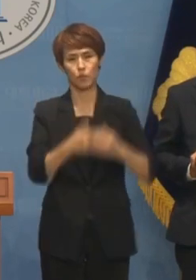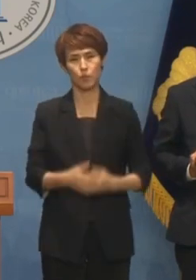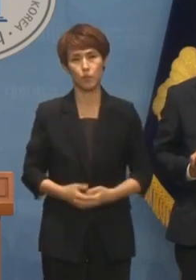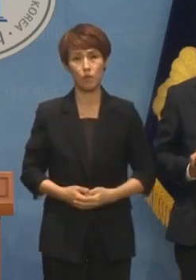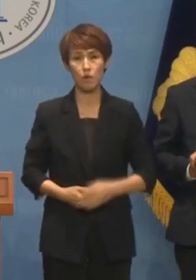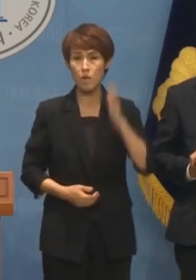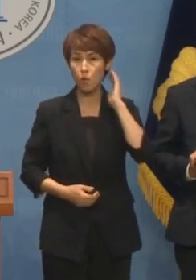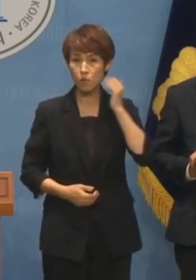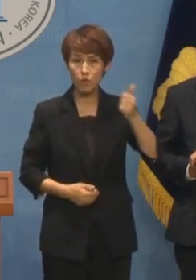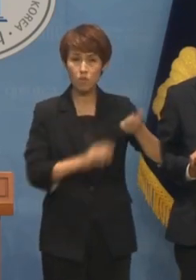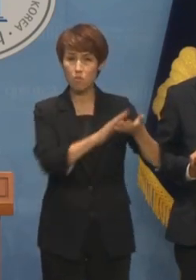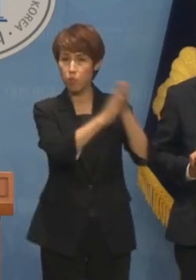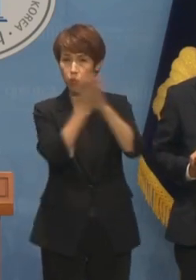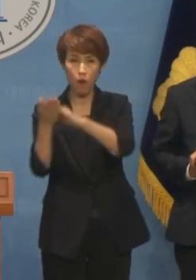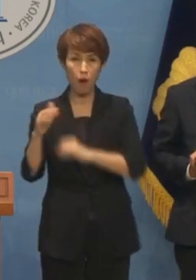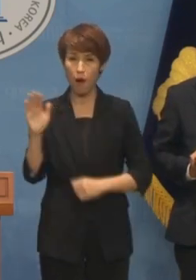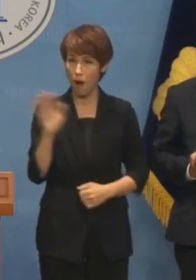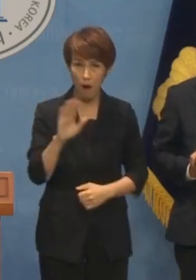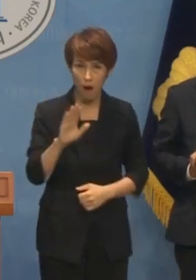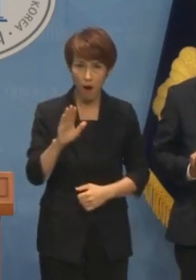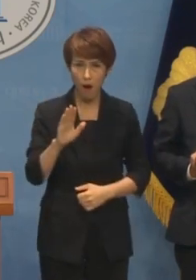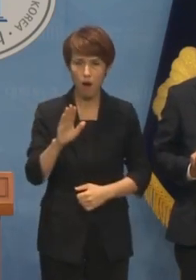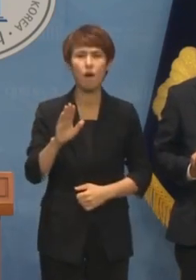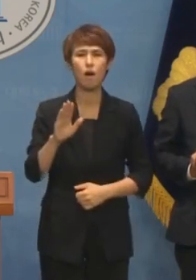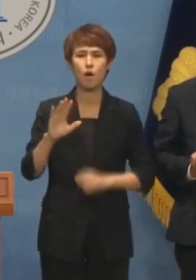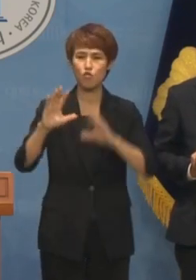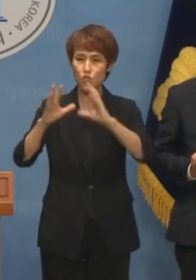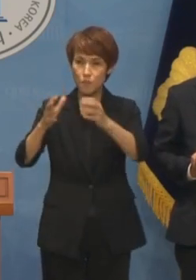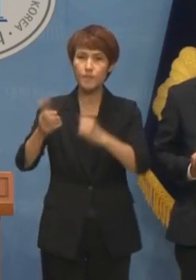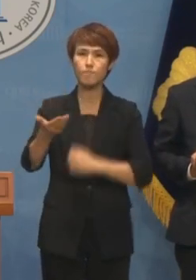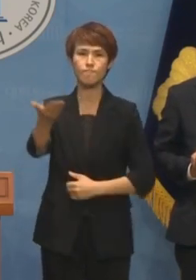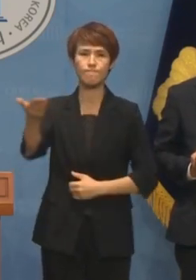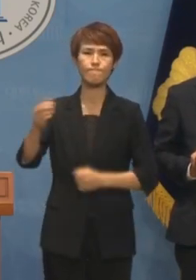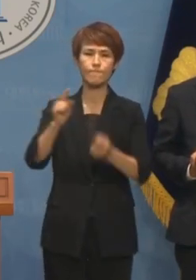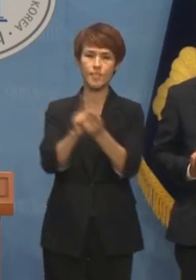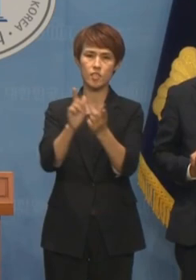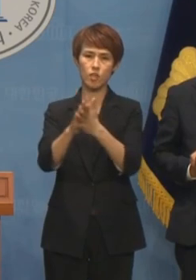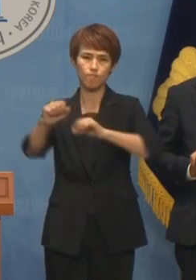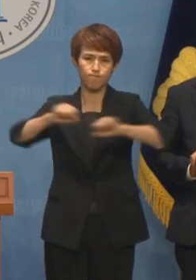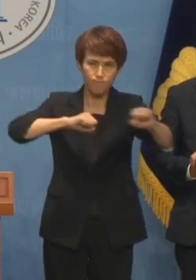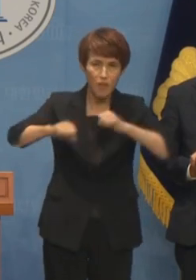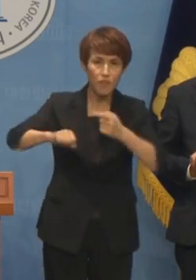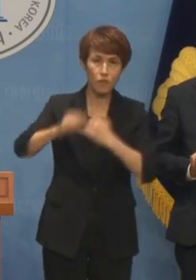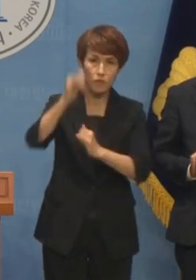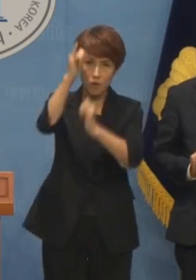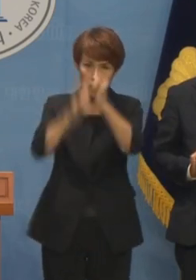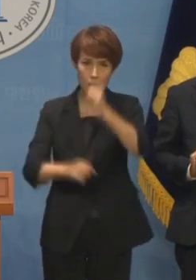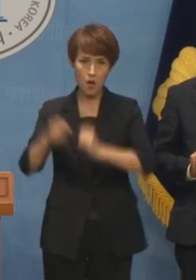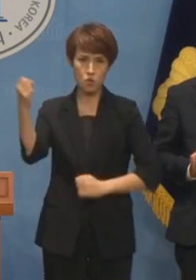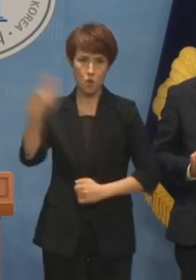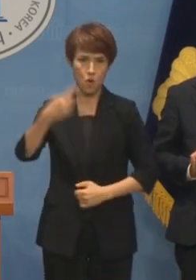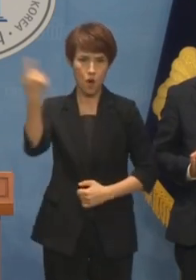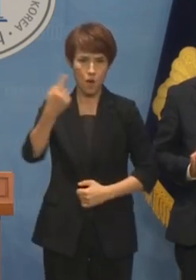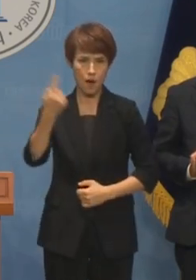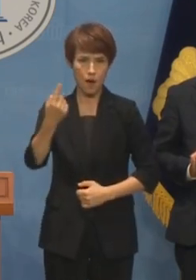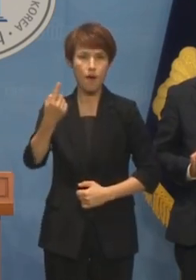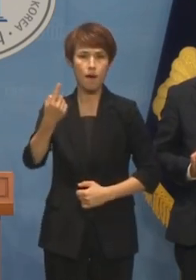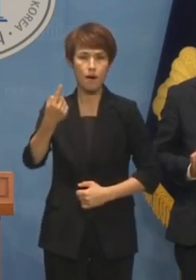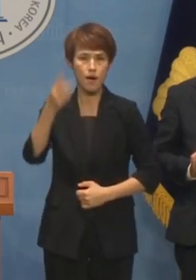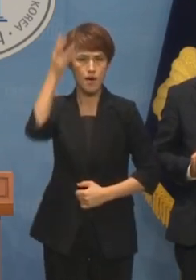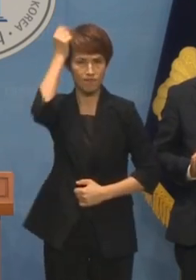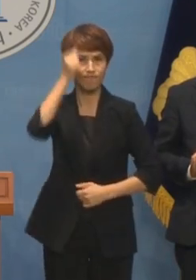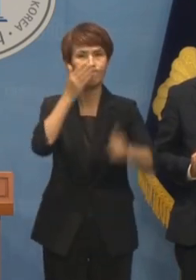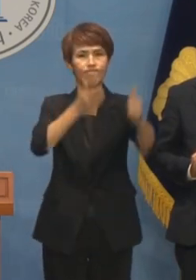대통령이 스스로 변화하지 않는다면 위대한 국민이 직접 행동에 나섰던 역사가 반복될 것이라는 점을